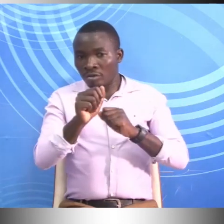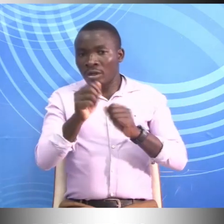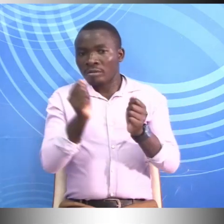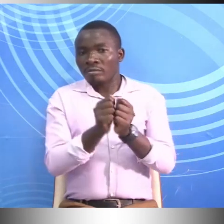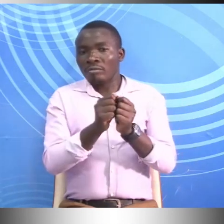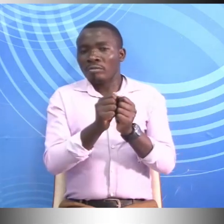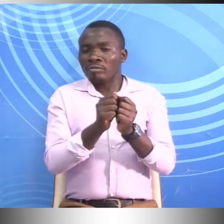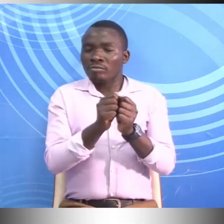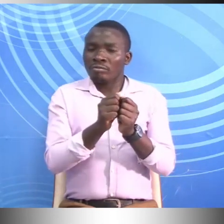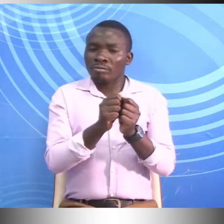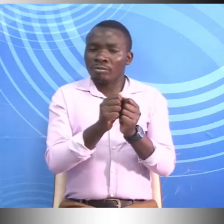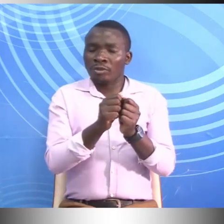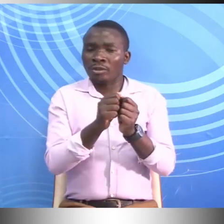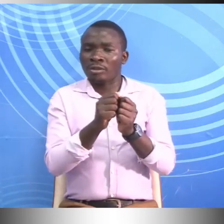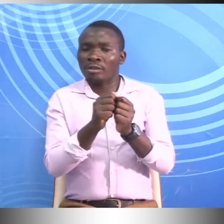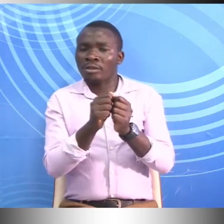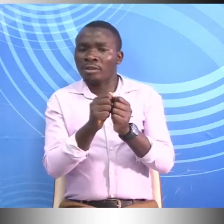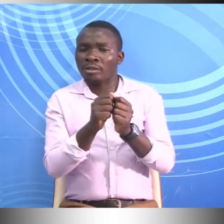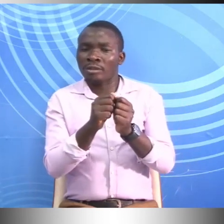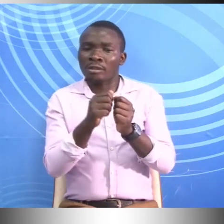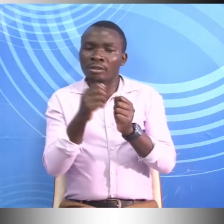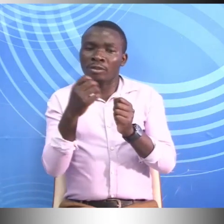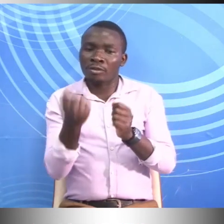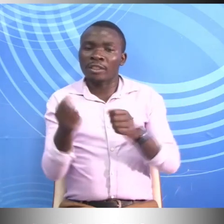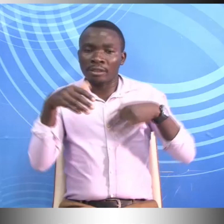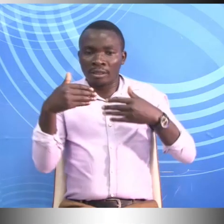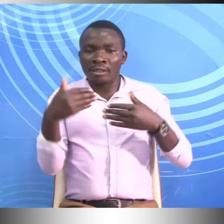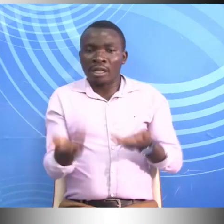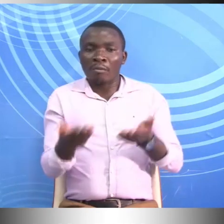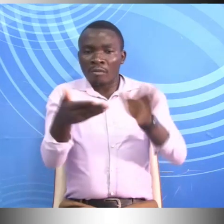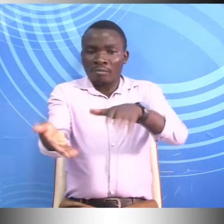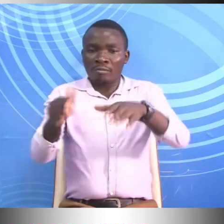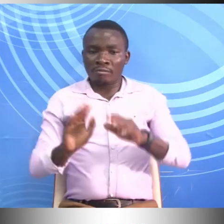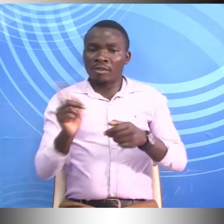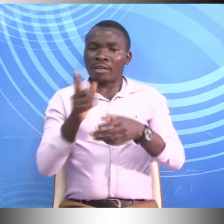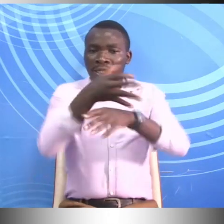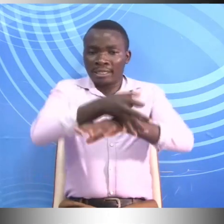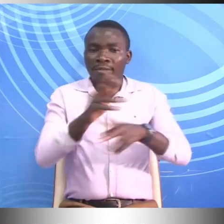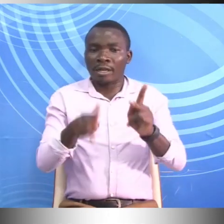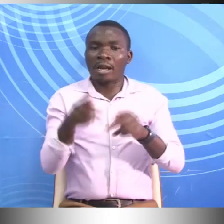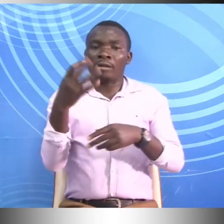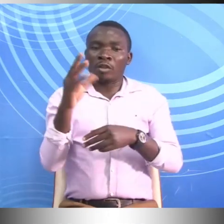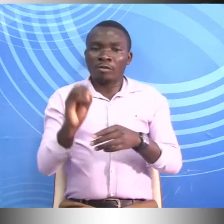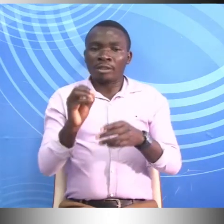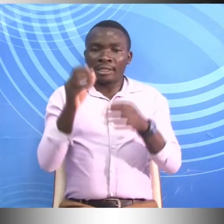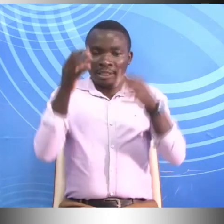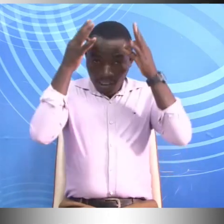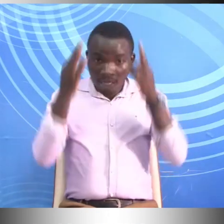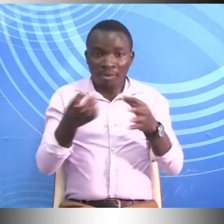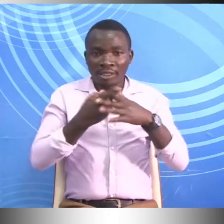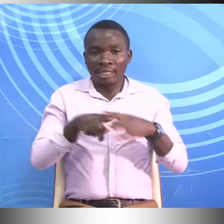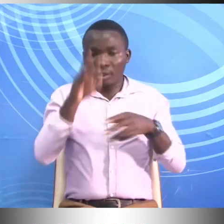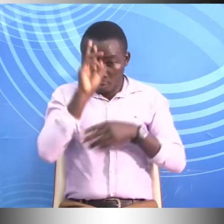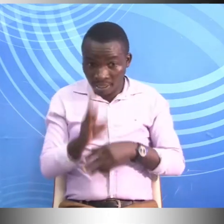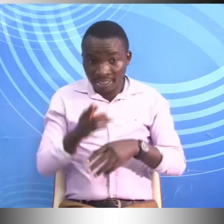abantu 30. Izi ngamba zatangiye kubahirizwa ku wa gatanu mutarama 2021.